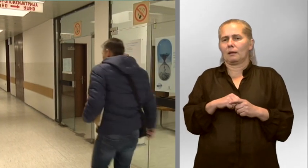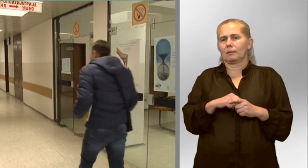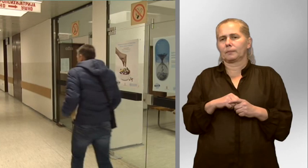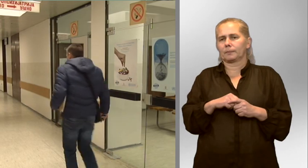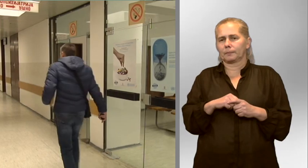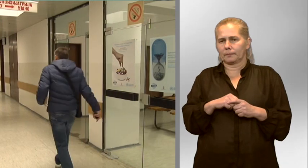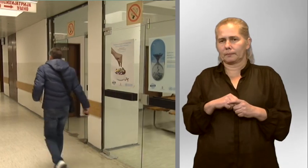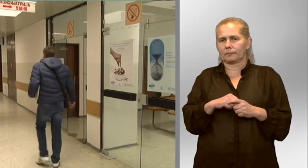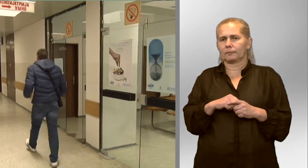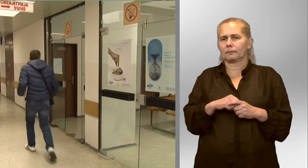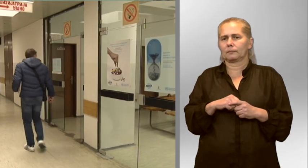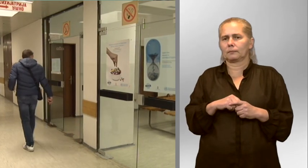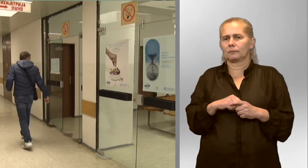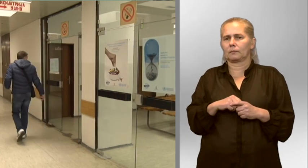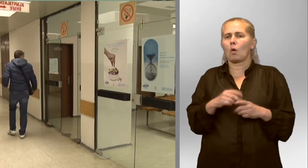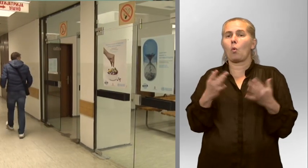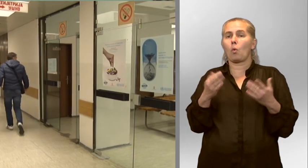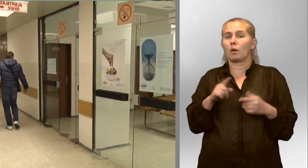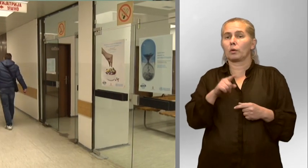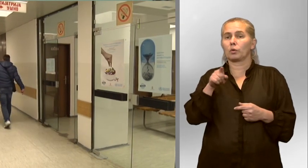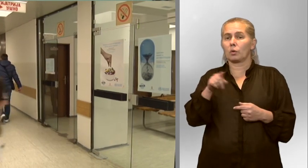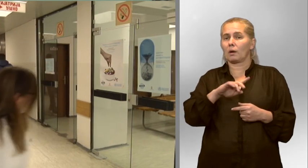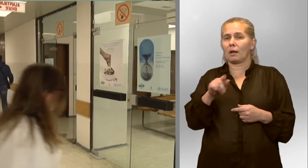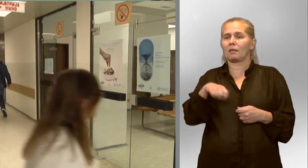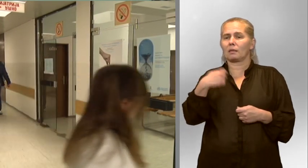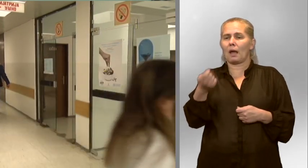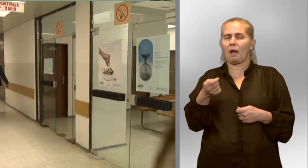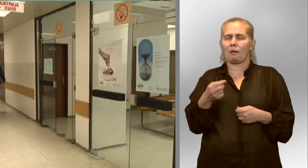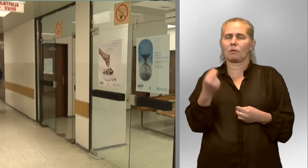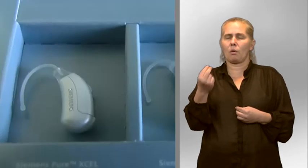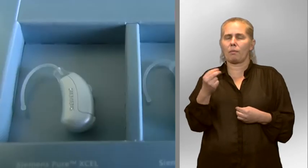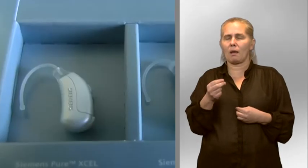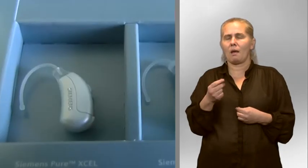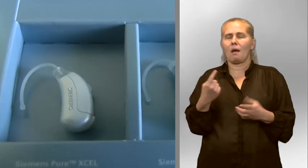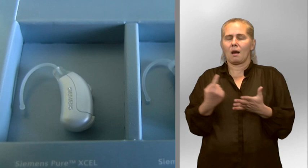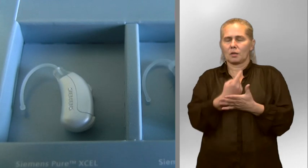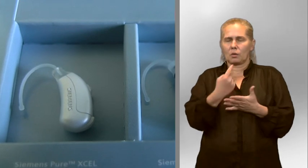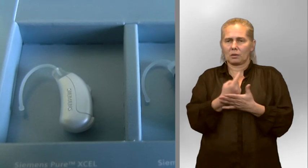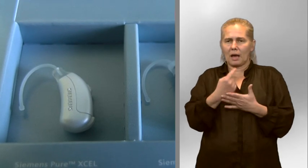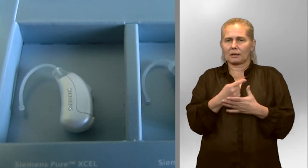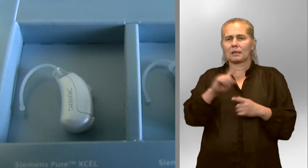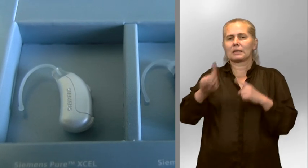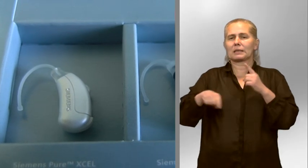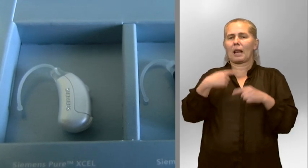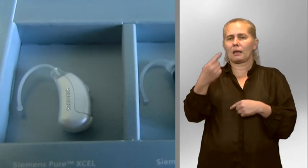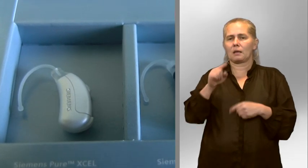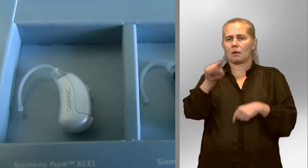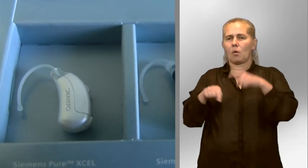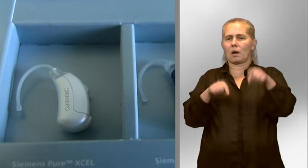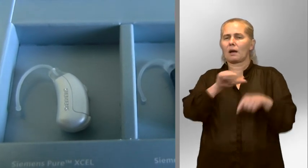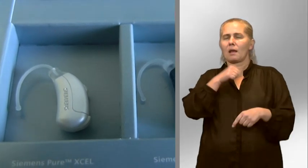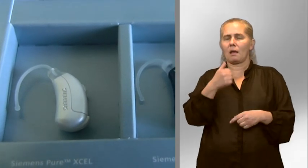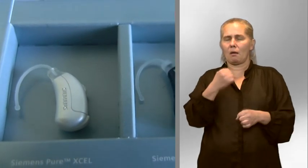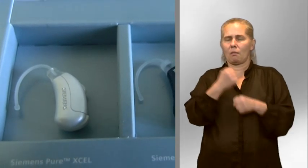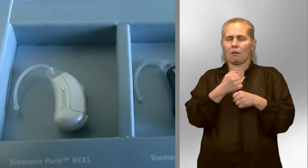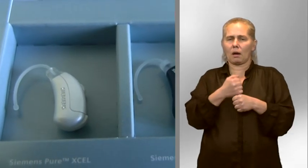vrši se dvostruka slušna amplifikacija sa dva slušna aparata. Ukoliko to